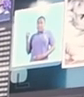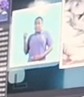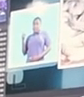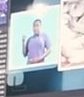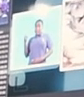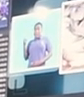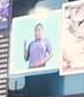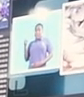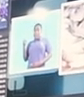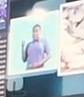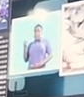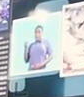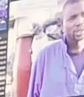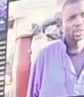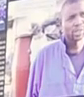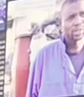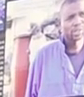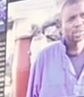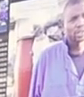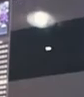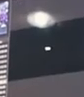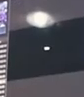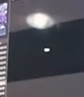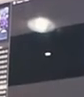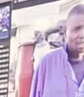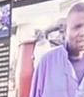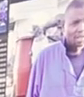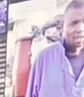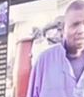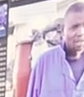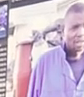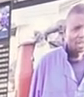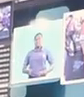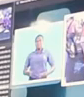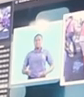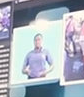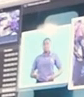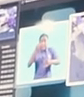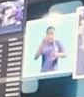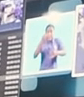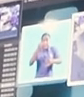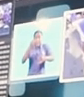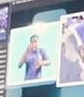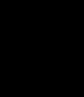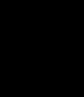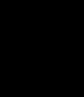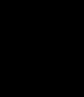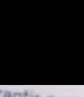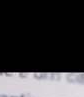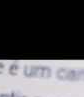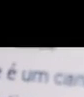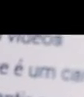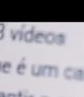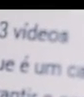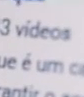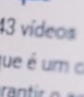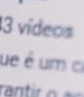semidireto e adiciona-se a legenda em português ao vídeo completo finalmente o vídeo já está